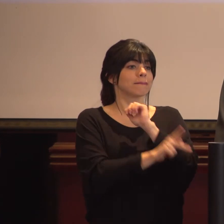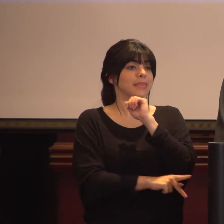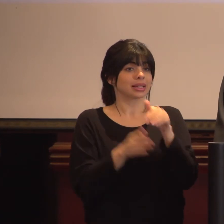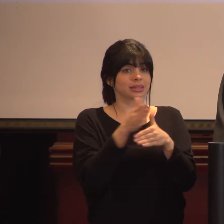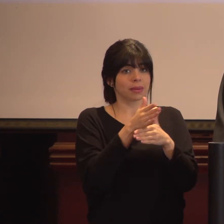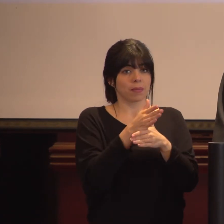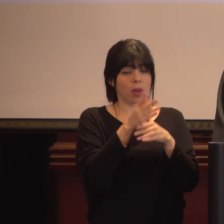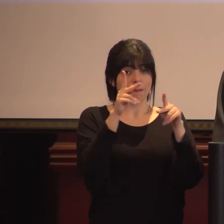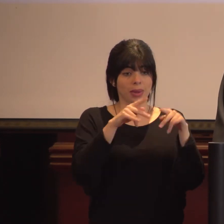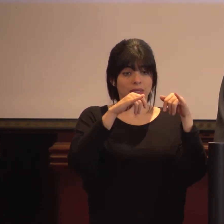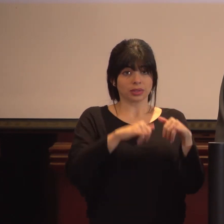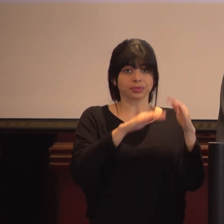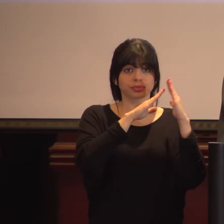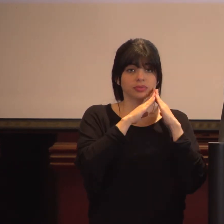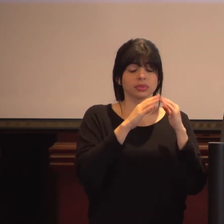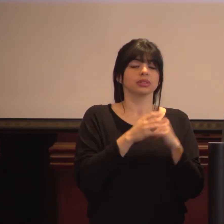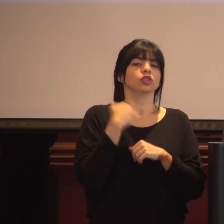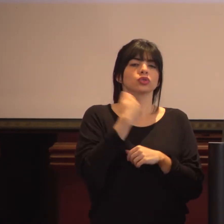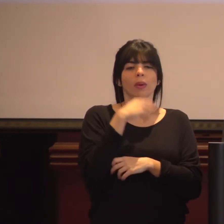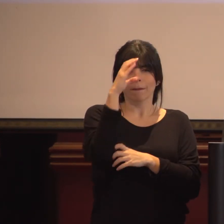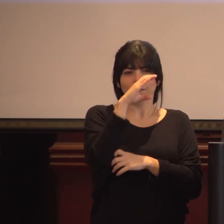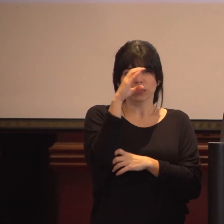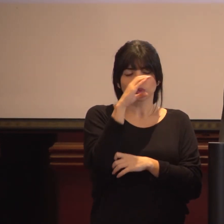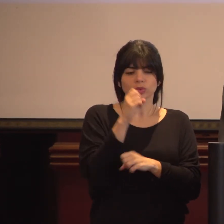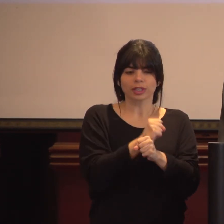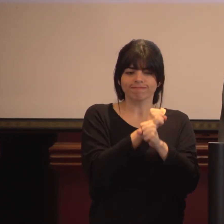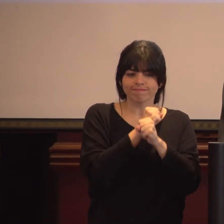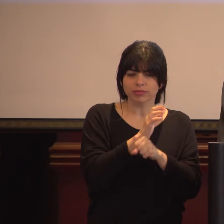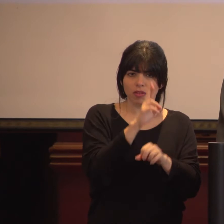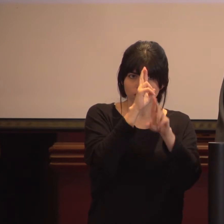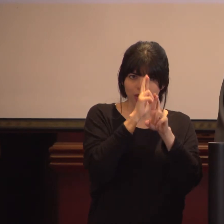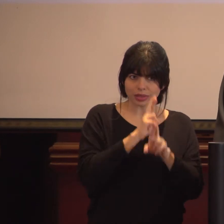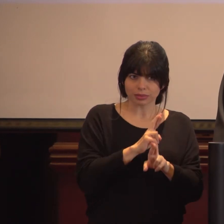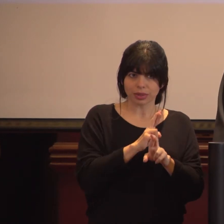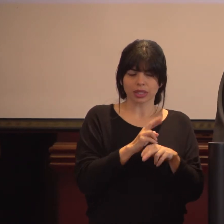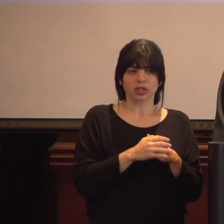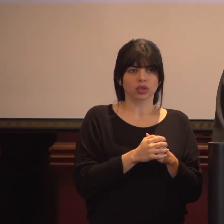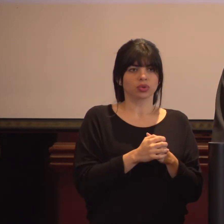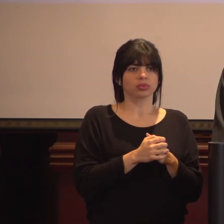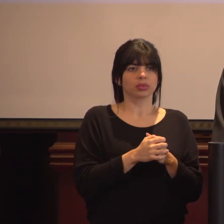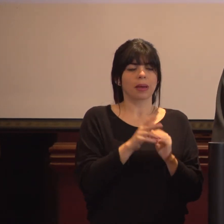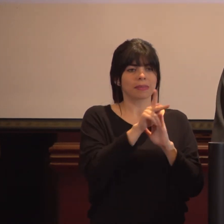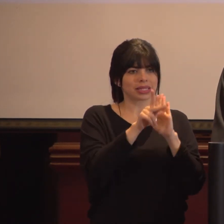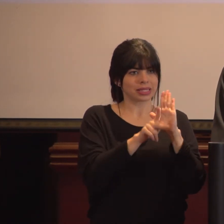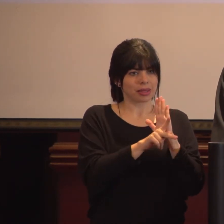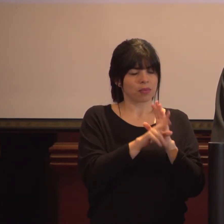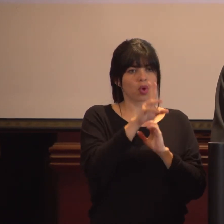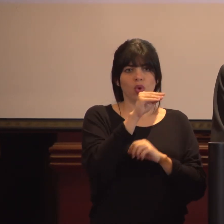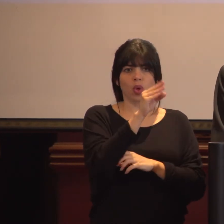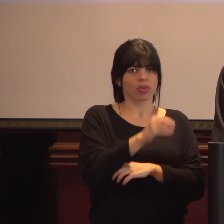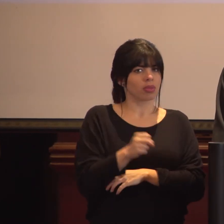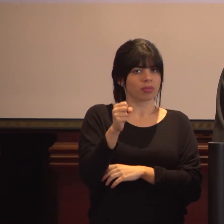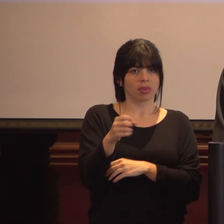y asilo buscamos asegurar el respeto irrestricto al principio de no devolución